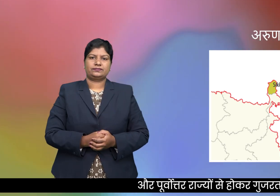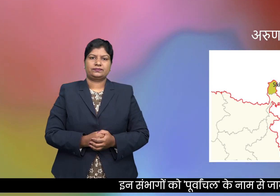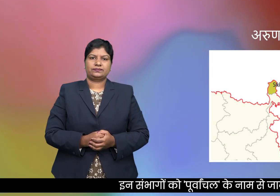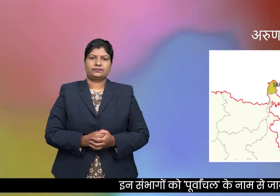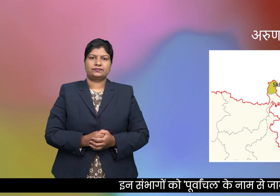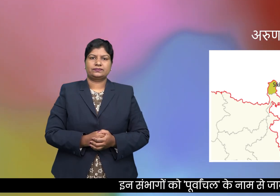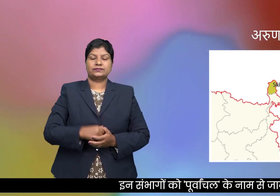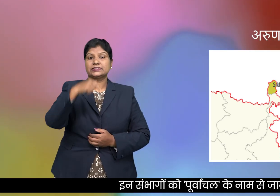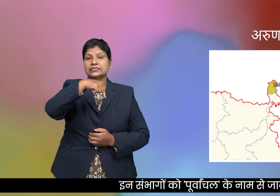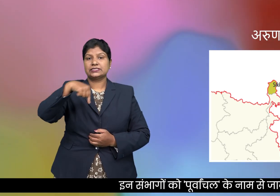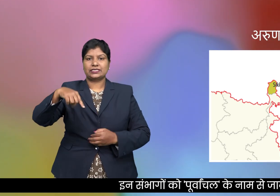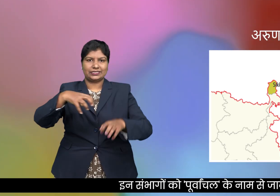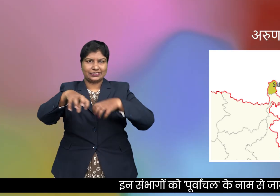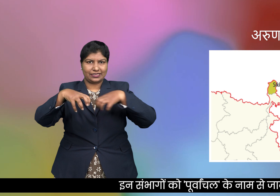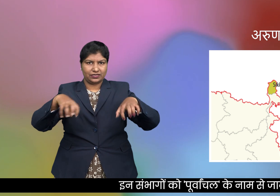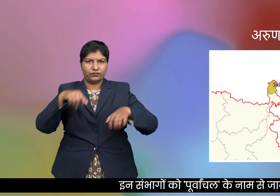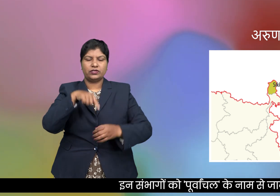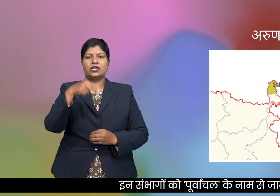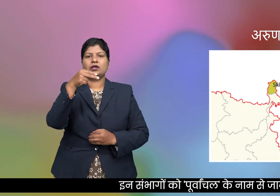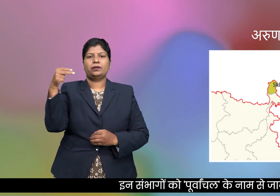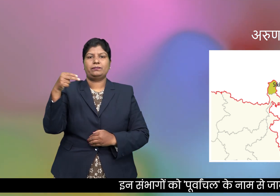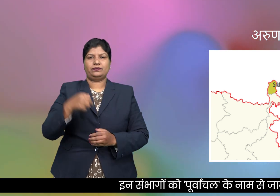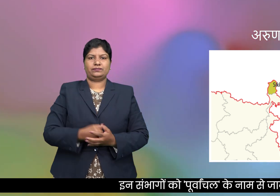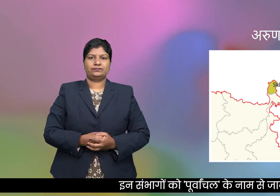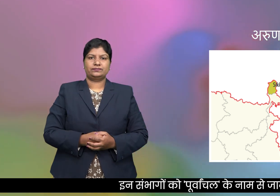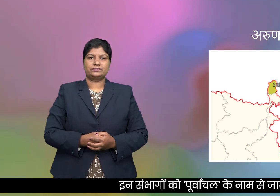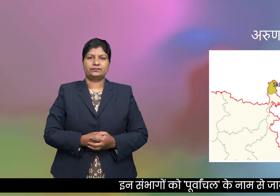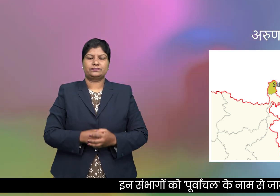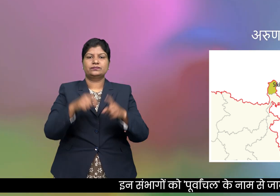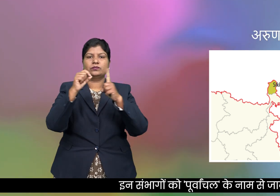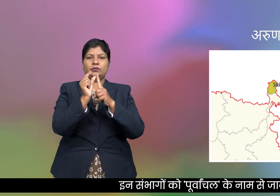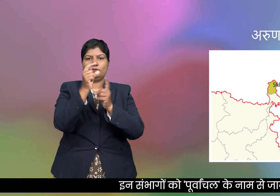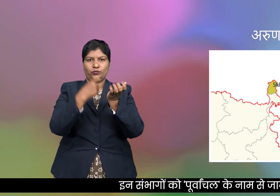इन संभोगों को पूर्वांचल के नाम से जाना जाता है।